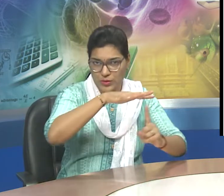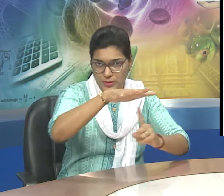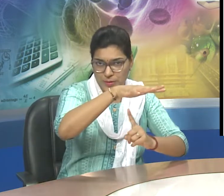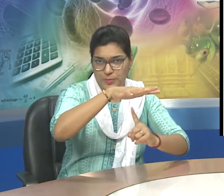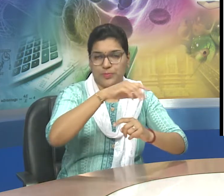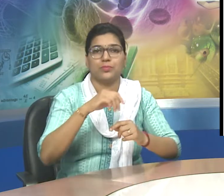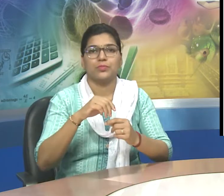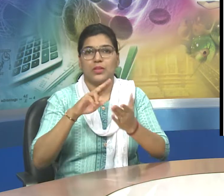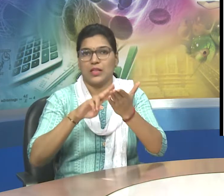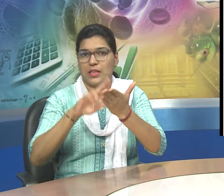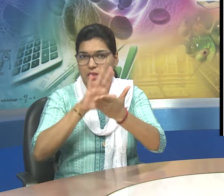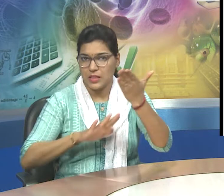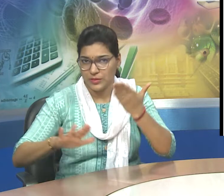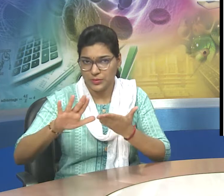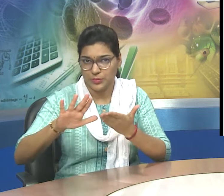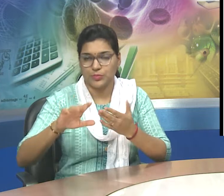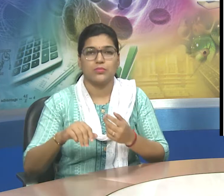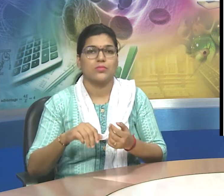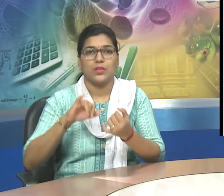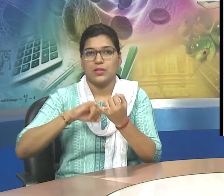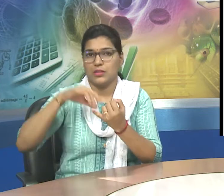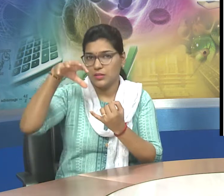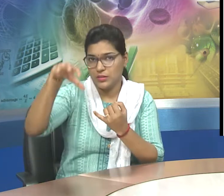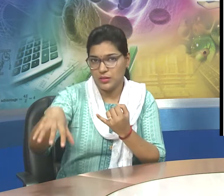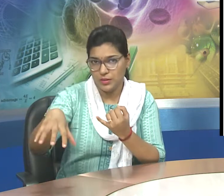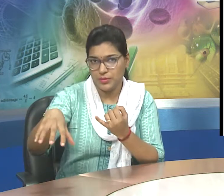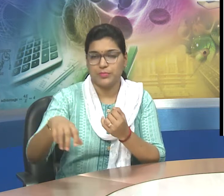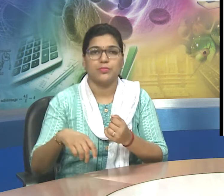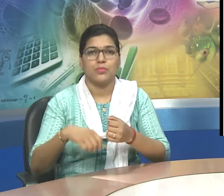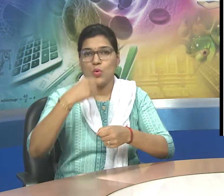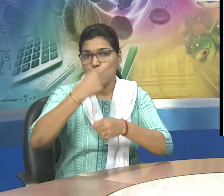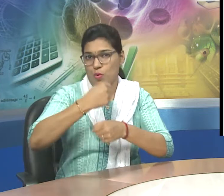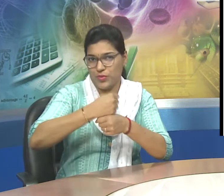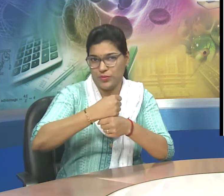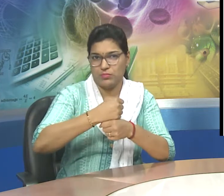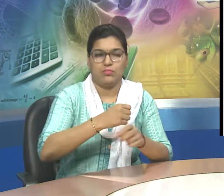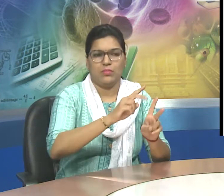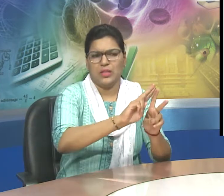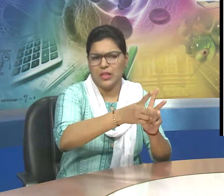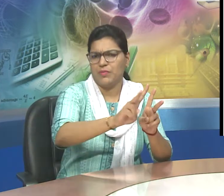है डिस्टिंक्शन बिटवीन सोसाइटी, नेशन, स्टेट एंड